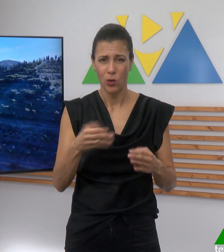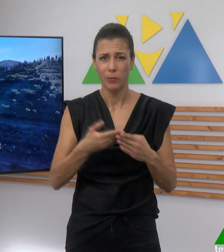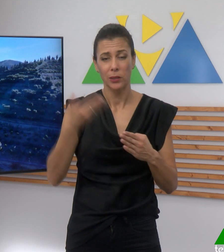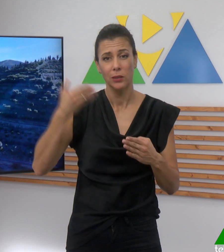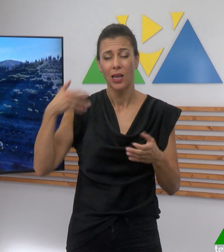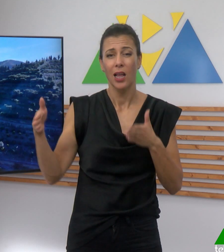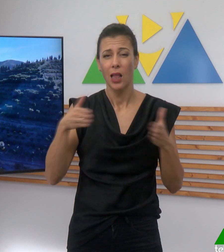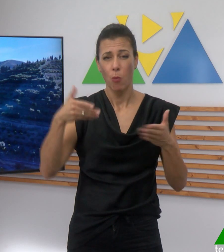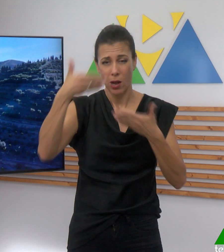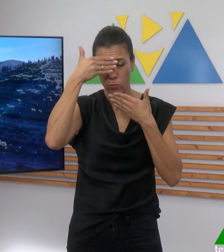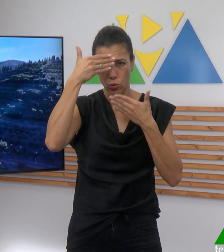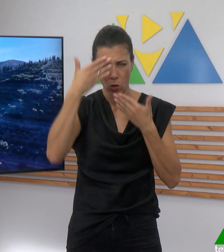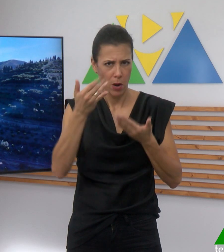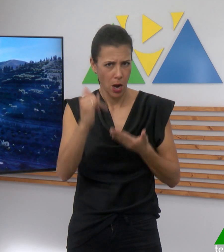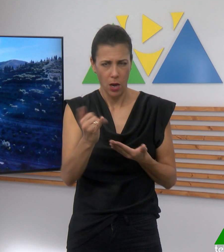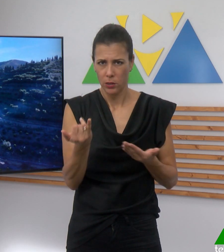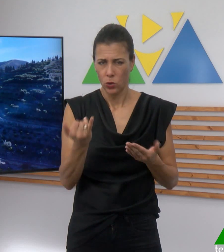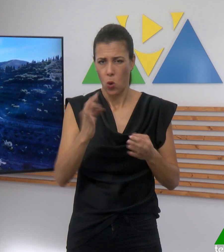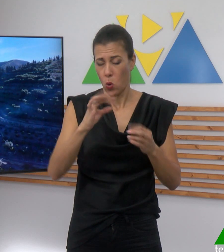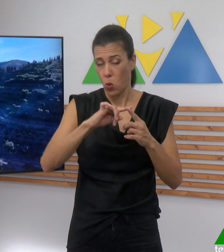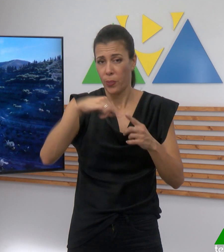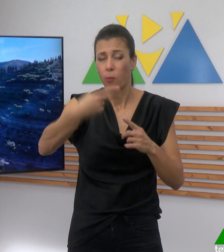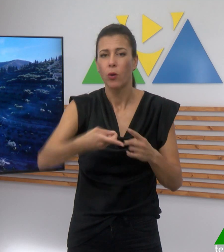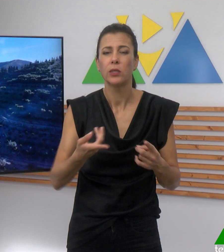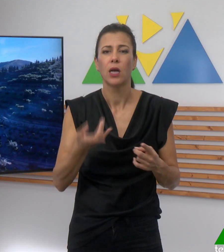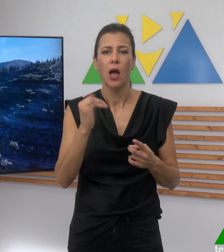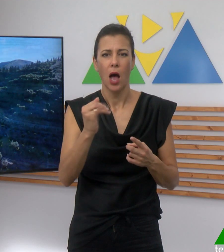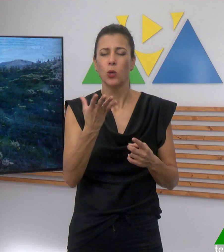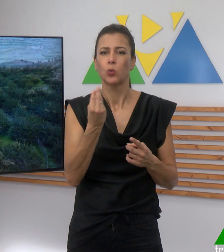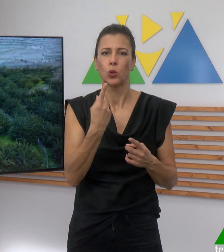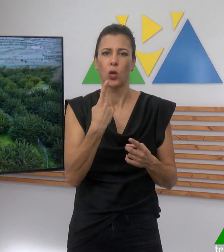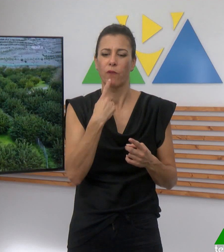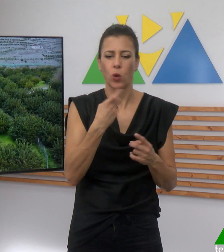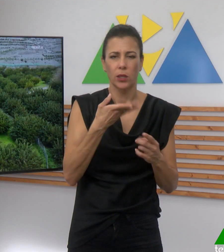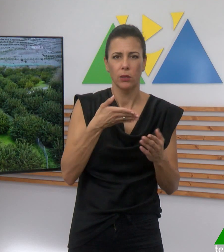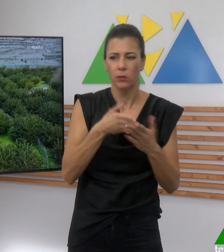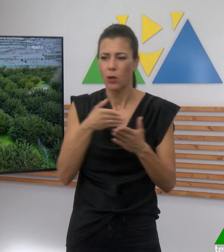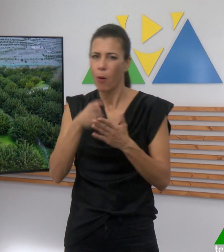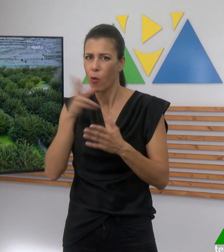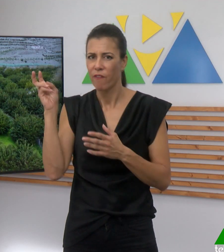musulmana tenía o posteriormente tenía muchas dificultades por las avenidas del río